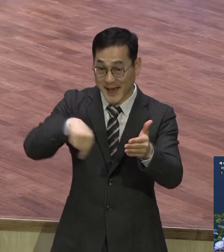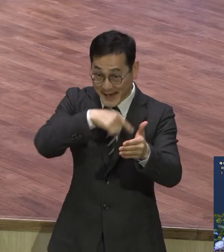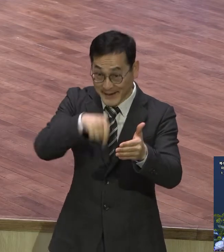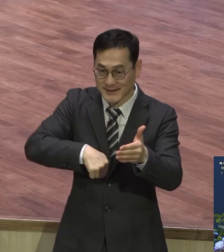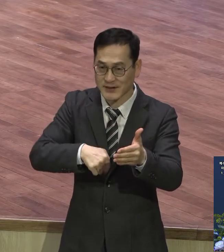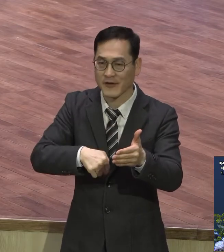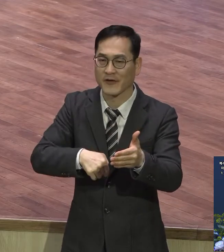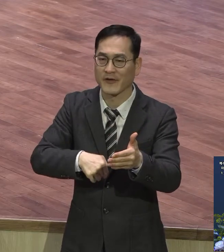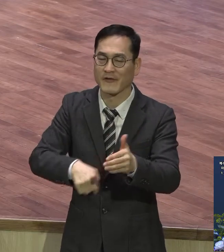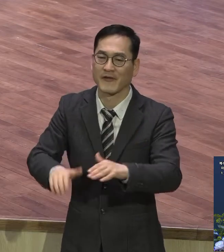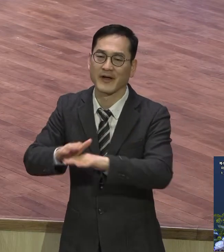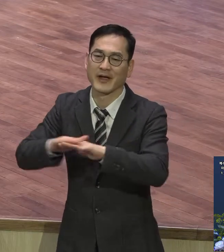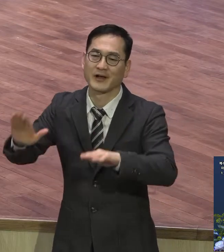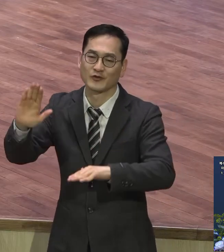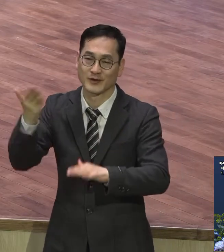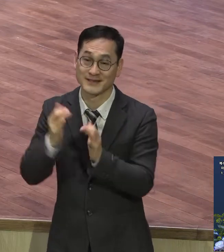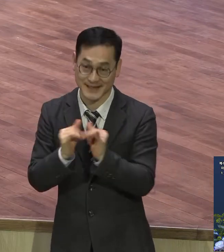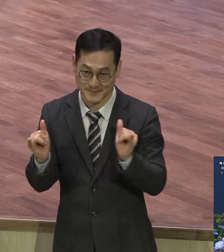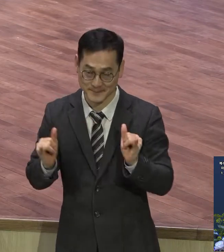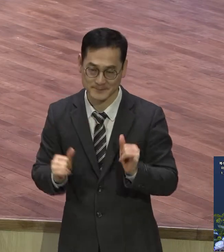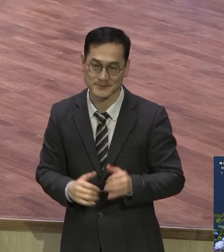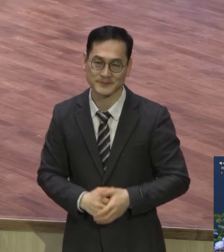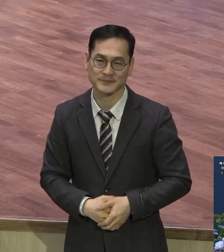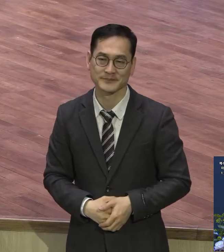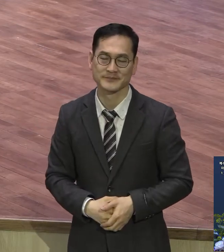오직 유일성 제창조 체제화된 사람